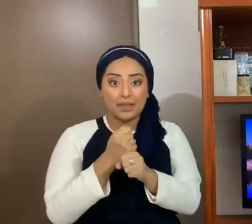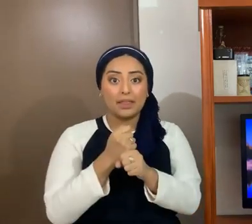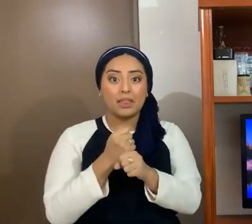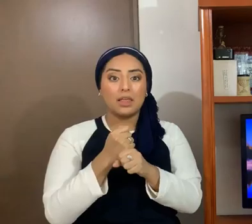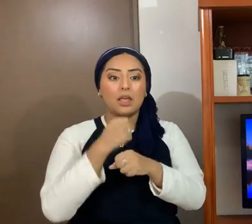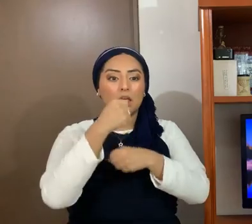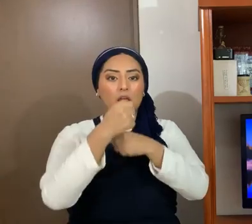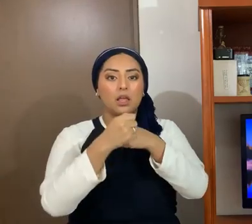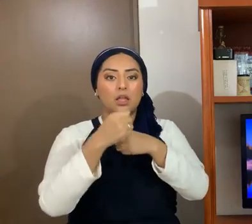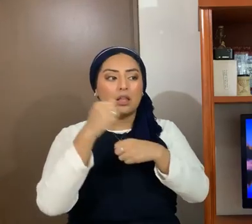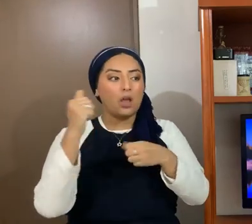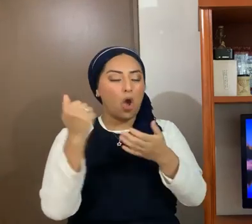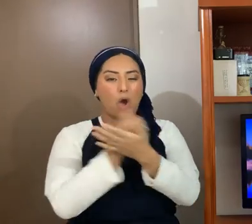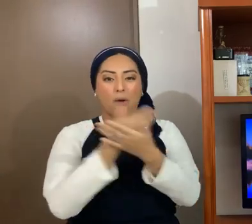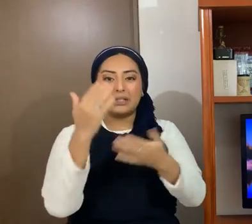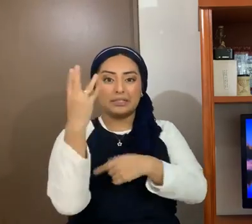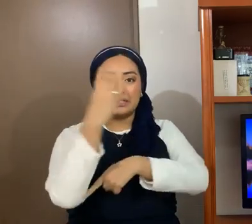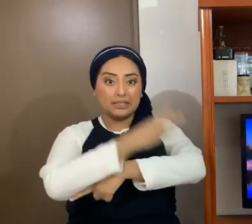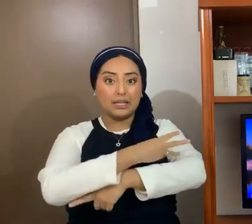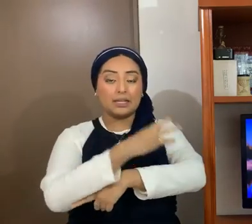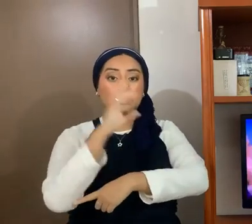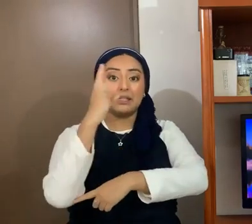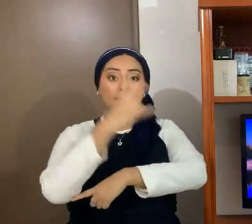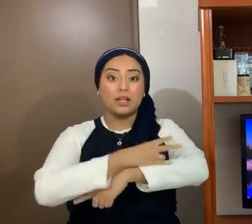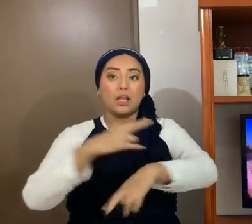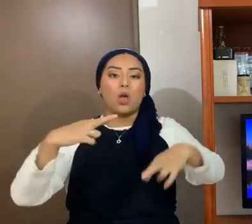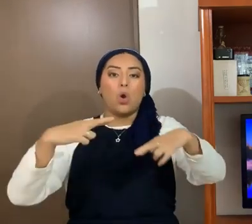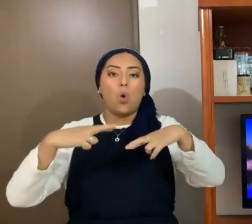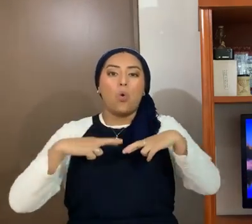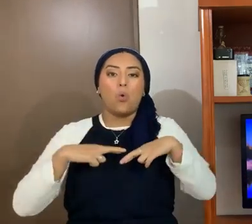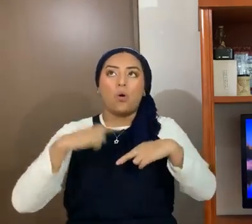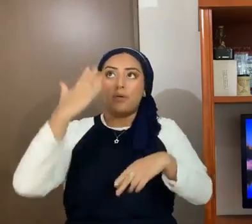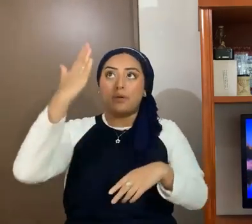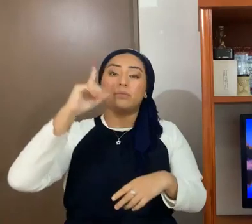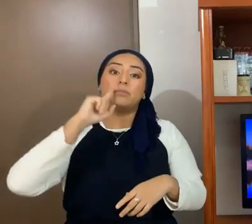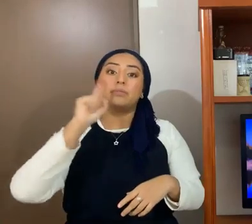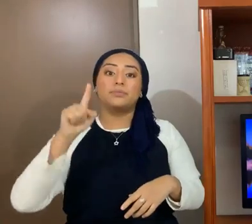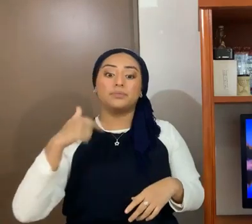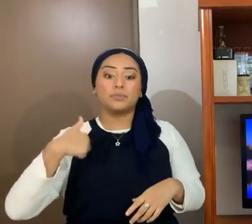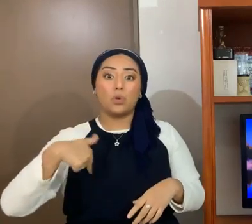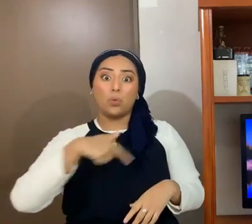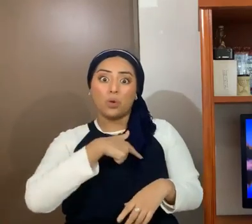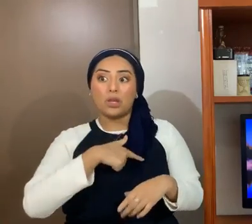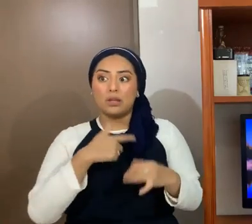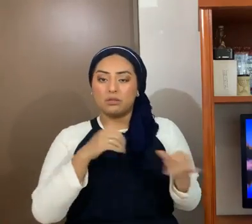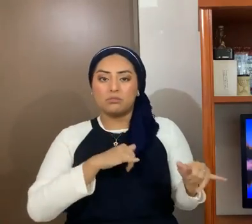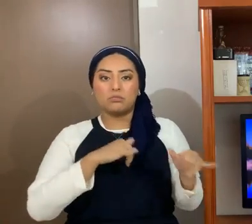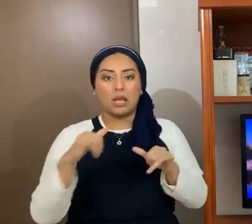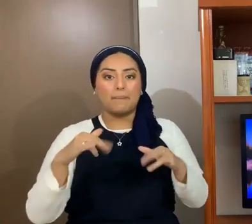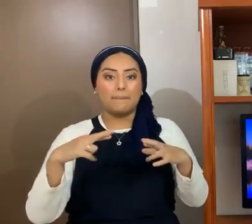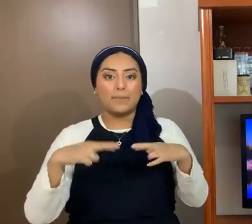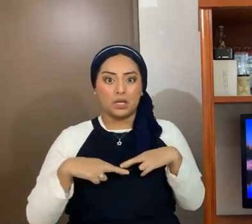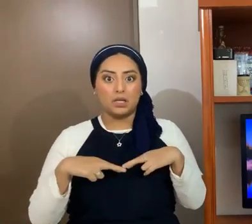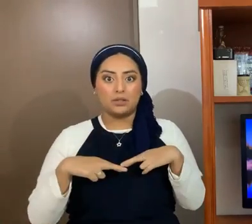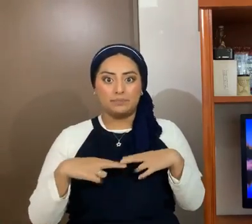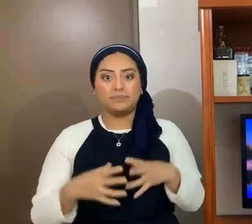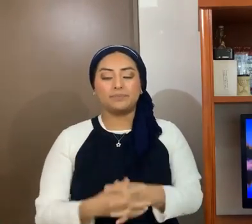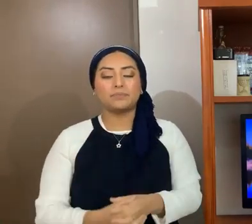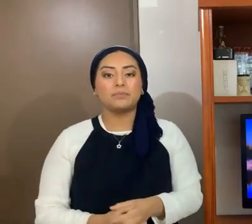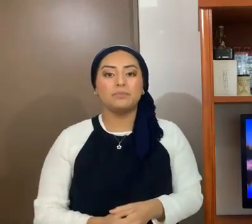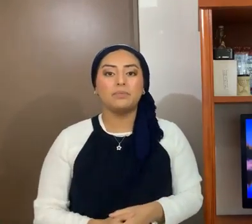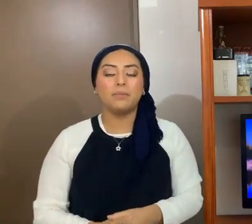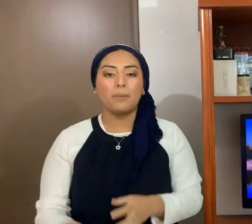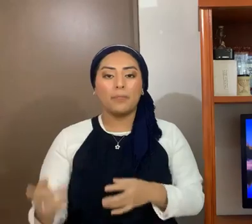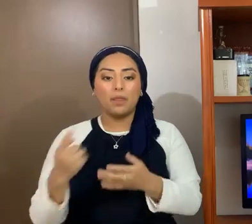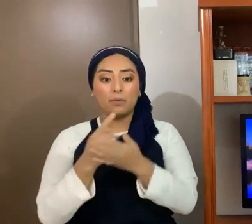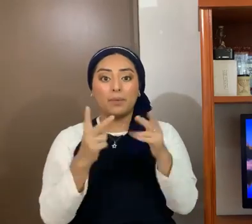la creación en 6 días y en el séptimo reposó, y que nos manda a Él a que nosotros también reposemos. En